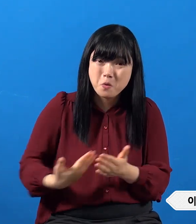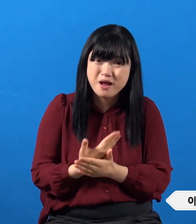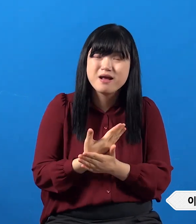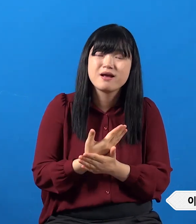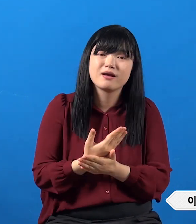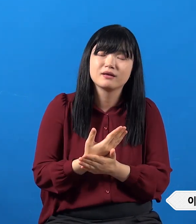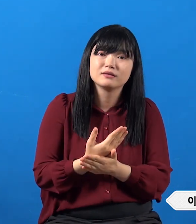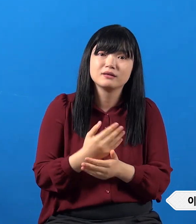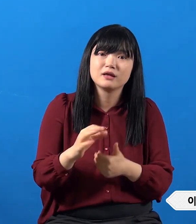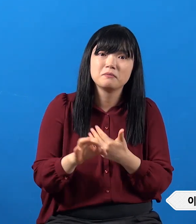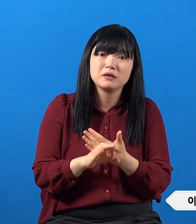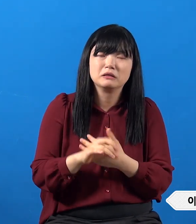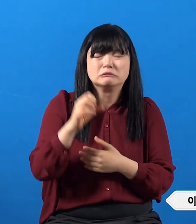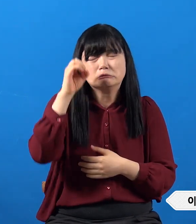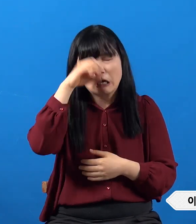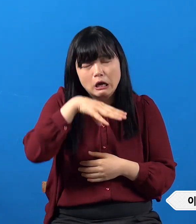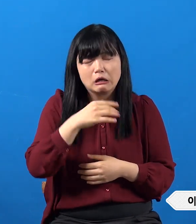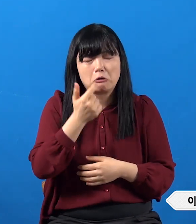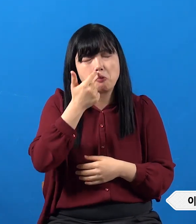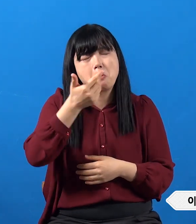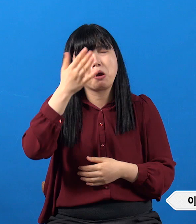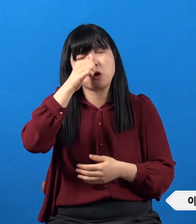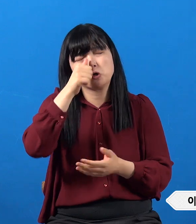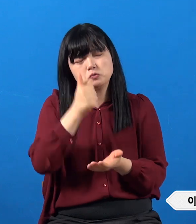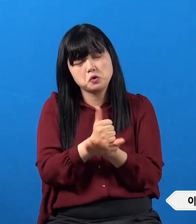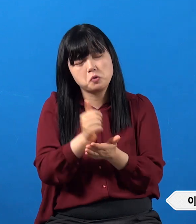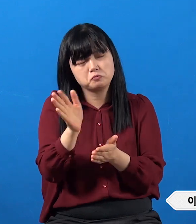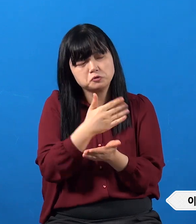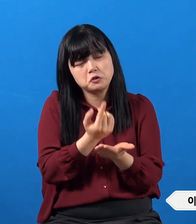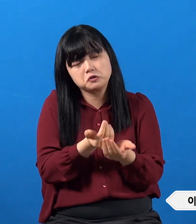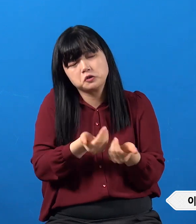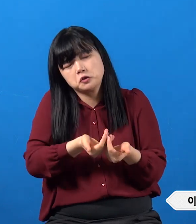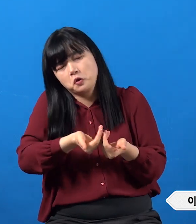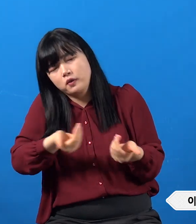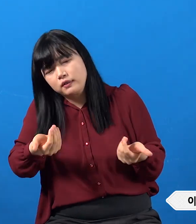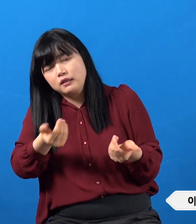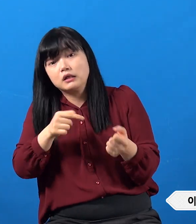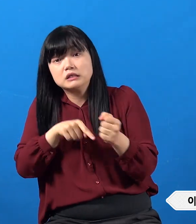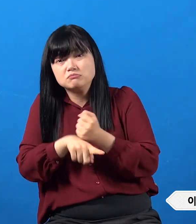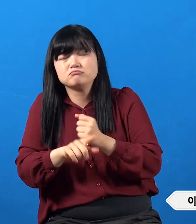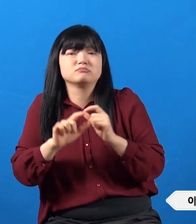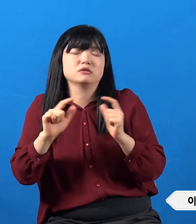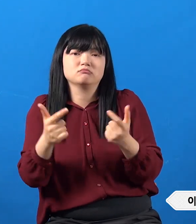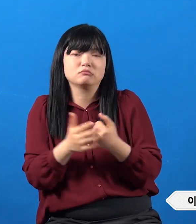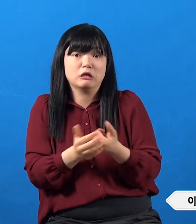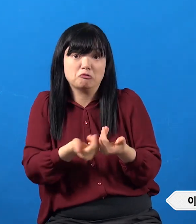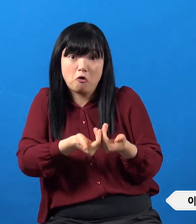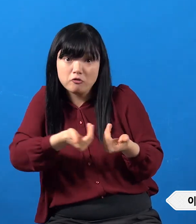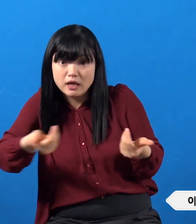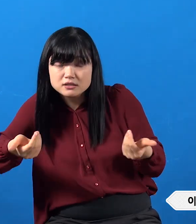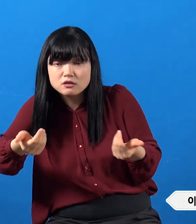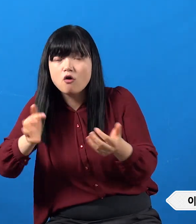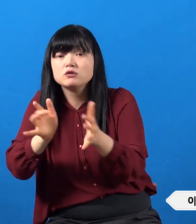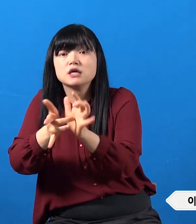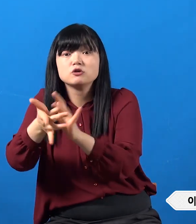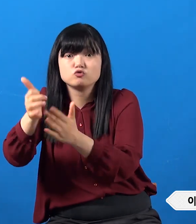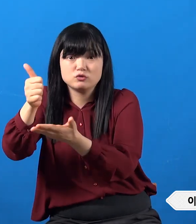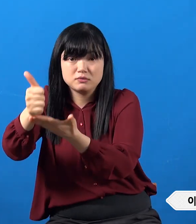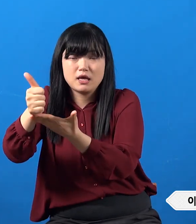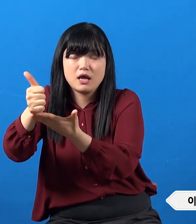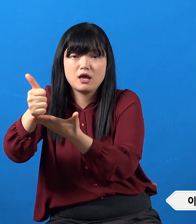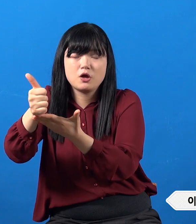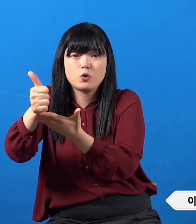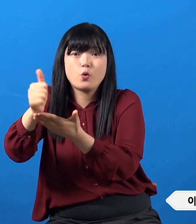회개한다는 것은 단순히 내가 과거의 죄에서 떠나는 것만을 의미하지 않습니다. 떠나서